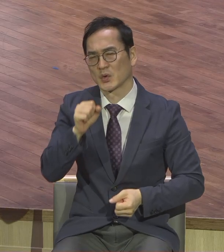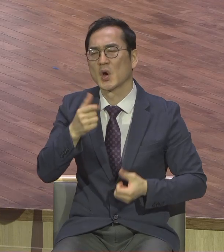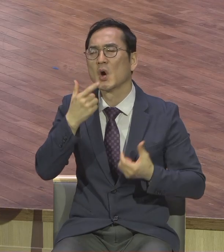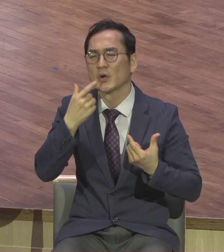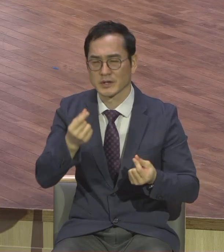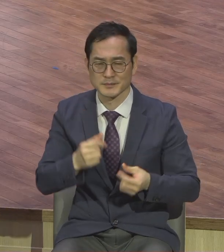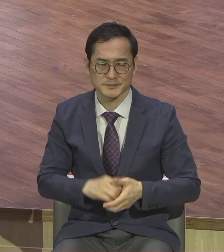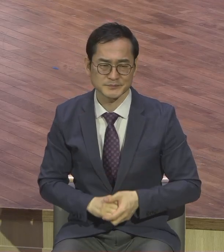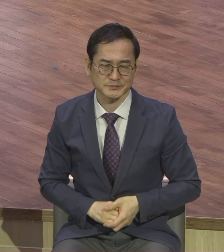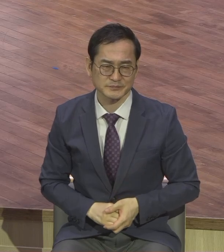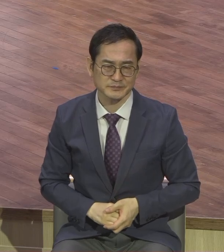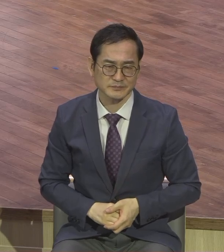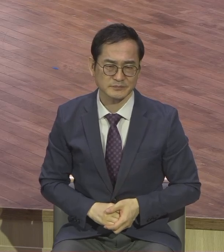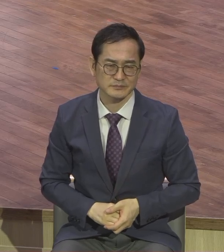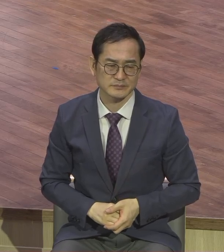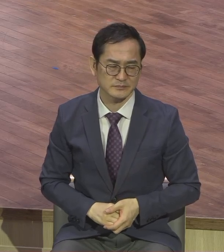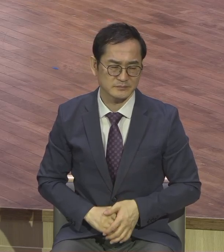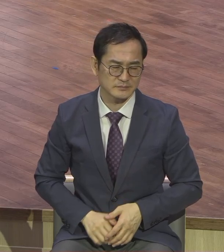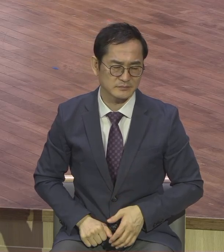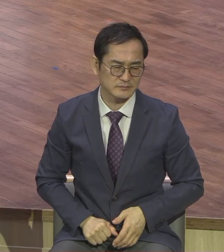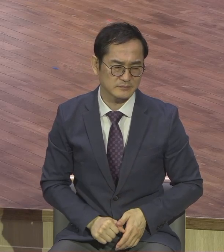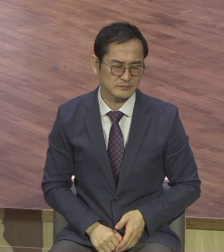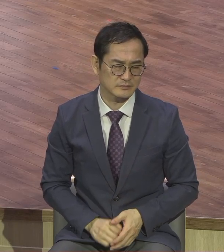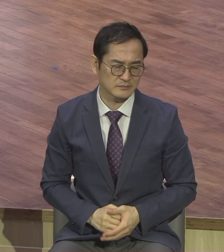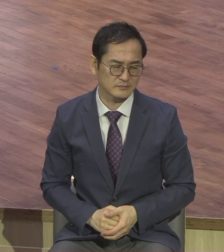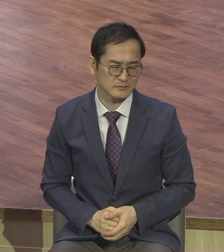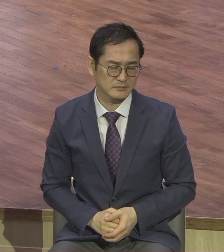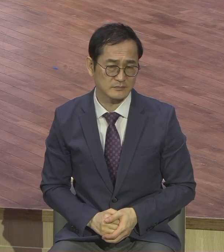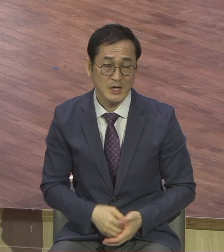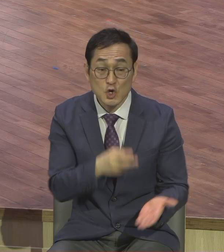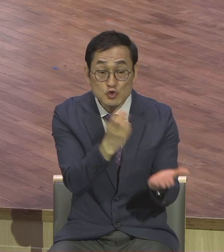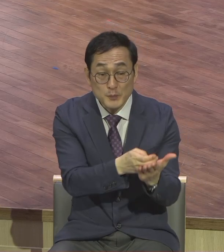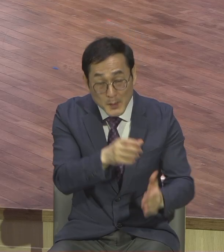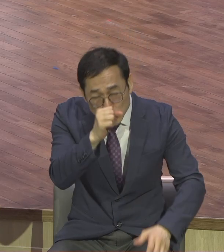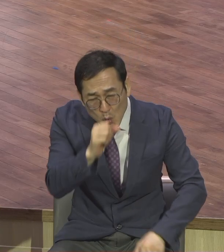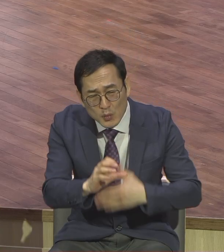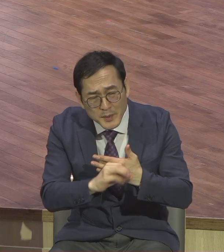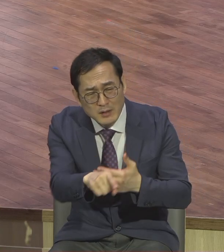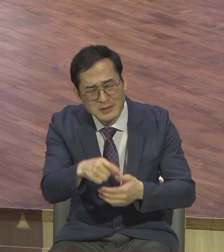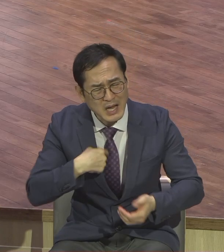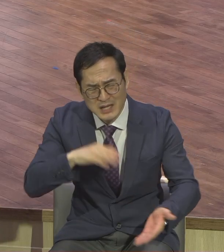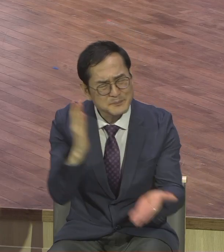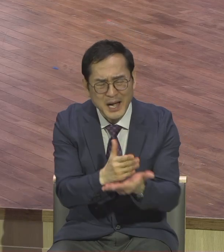일이면 자신이 왜 이렇게까지 말리겠냐.